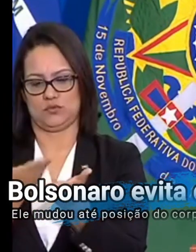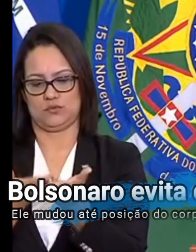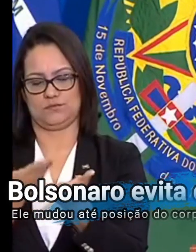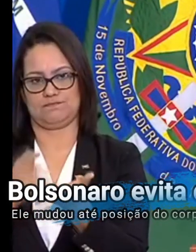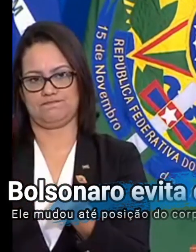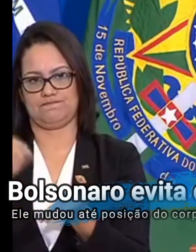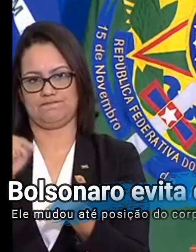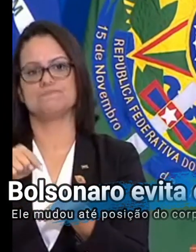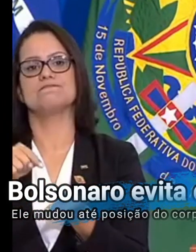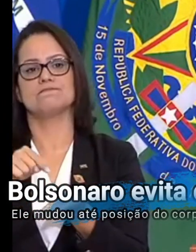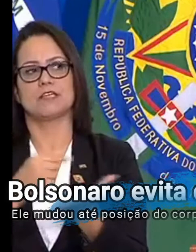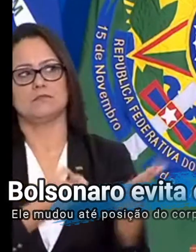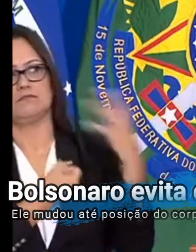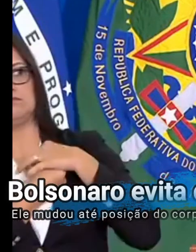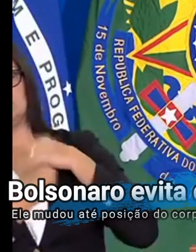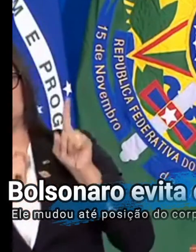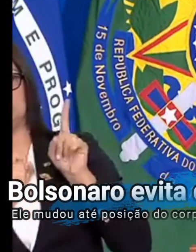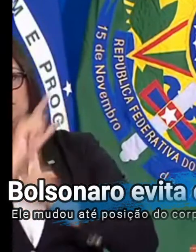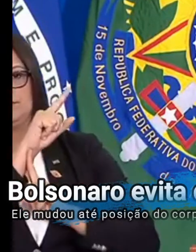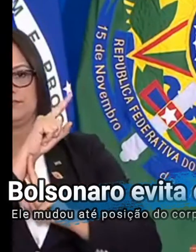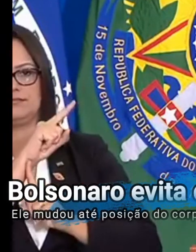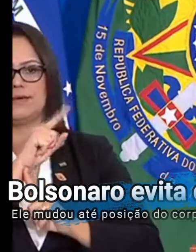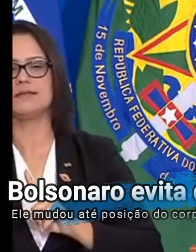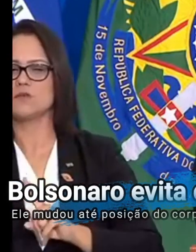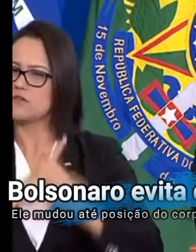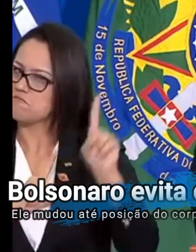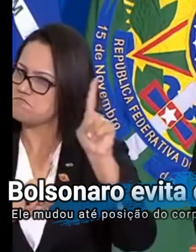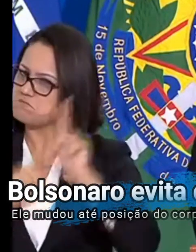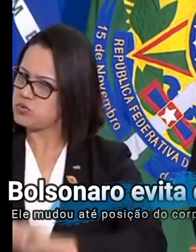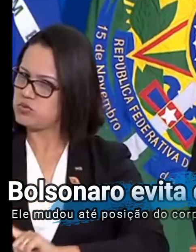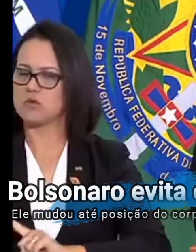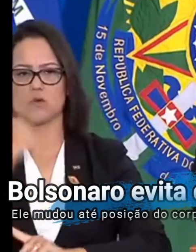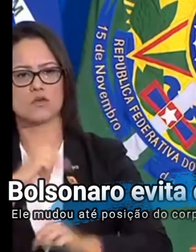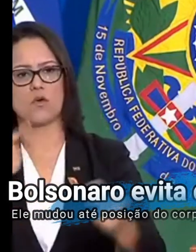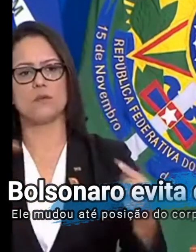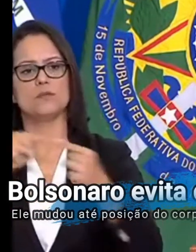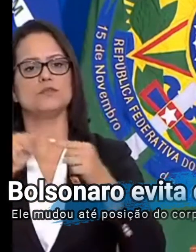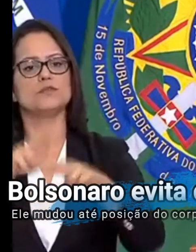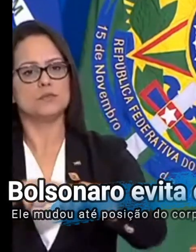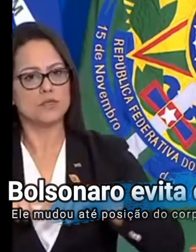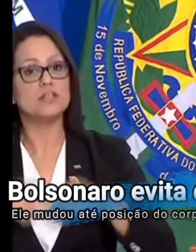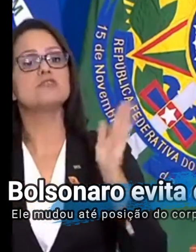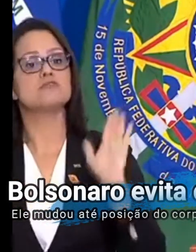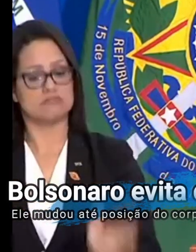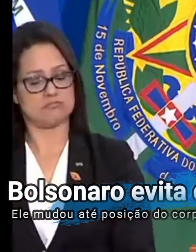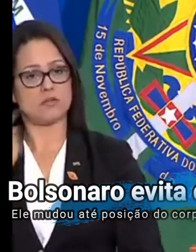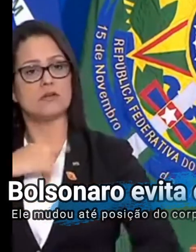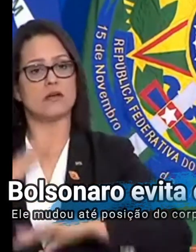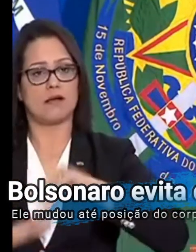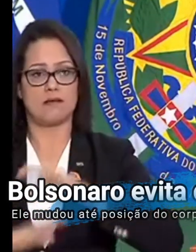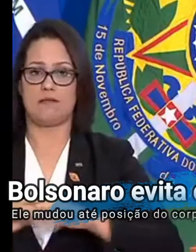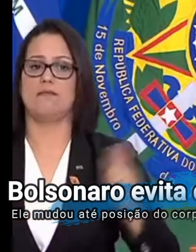e nós só poderemos atingir esse objetivo que temos uma capacidade